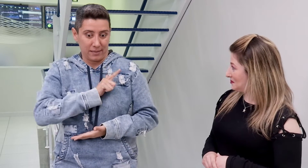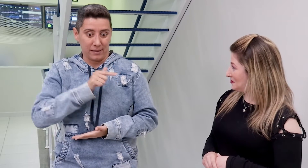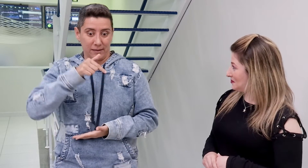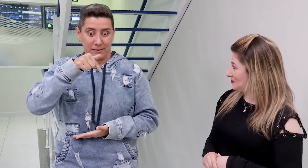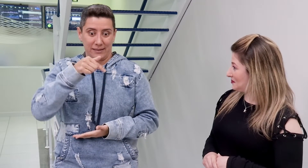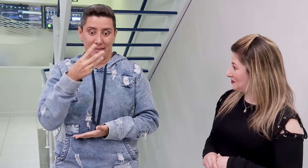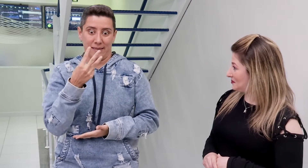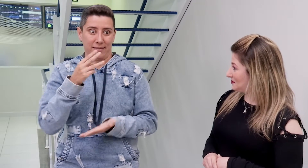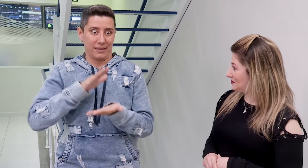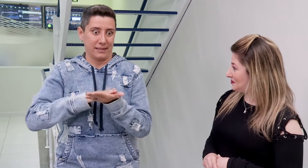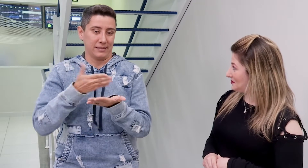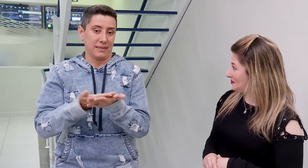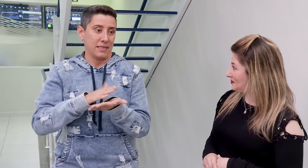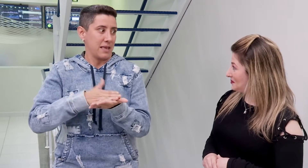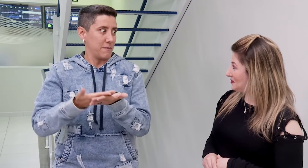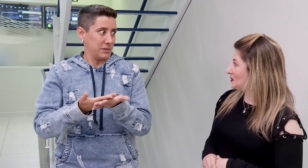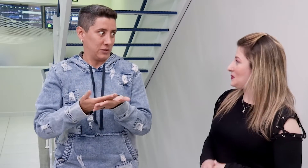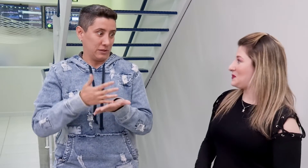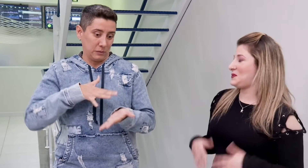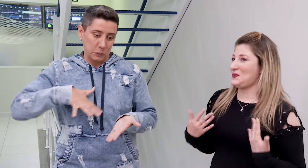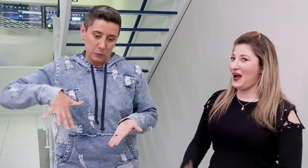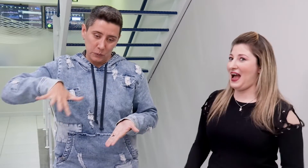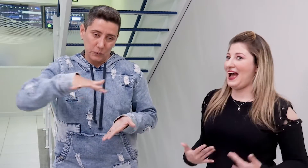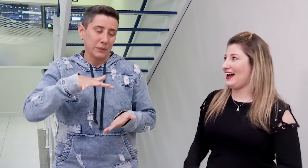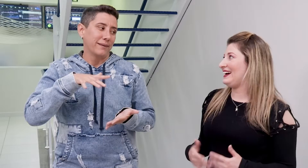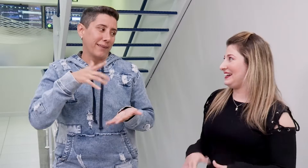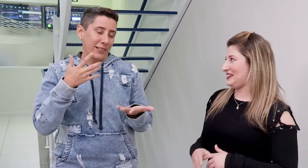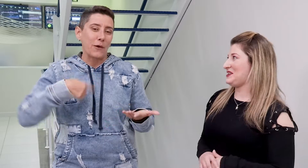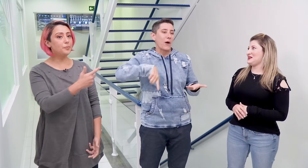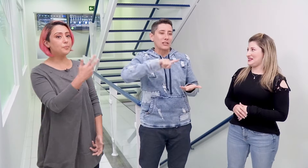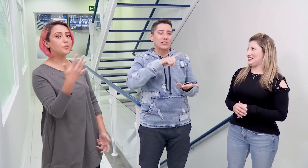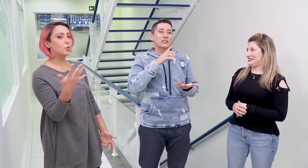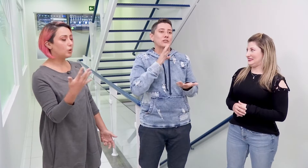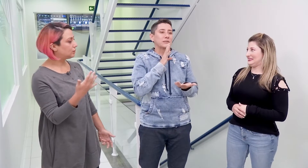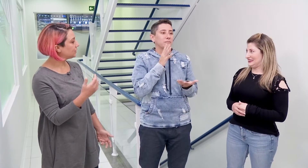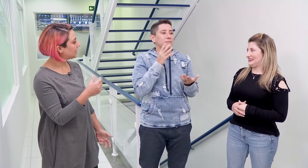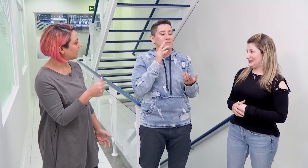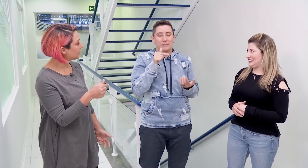apoiando a acessibilidade comunicacional. Então, são quantos?